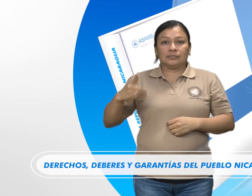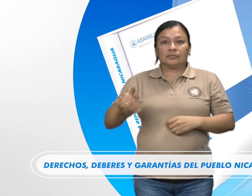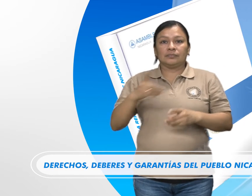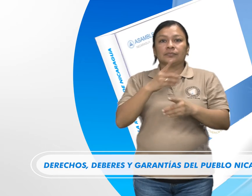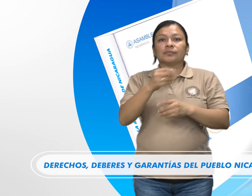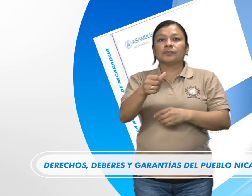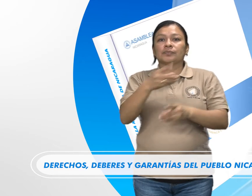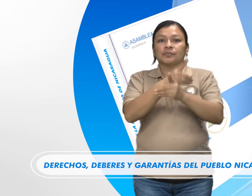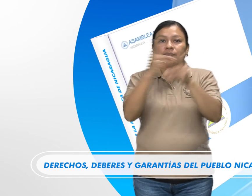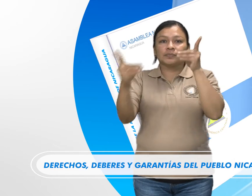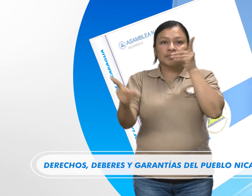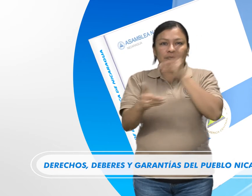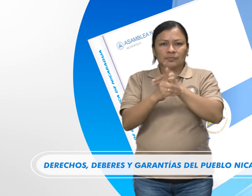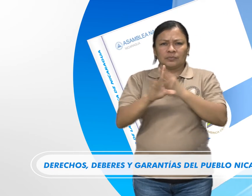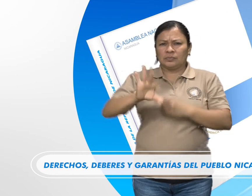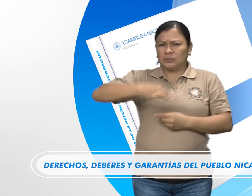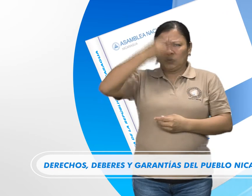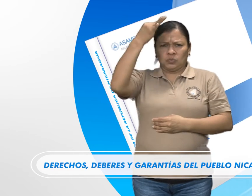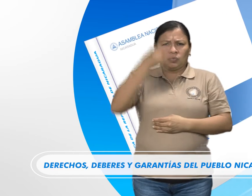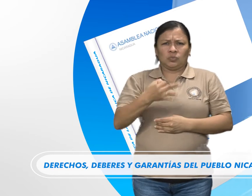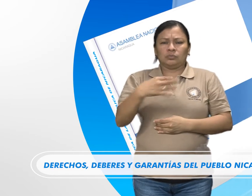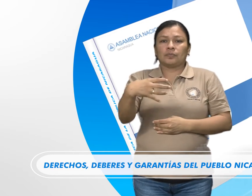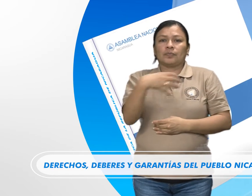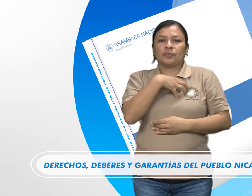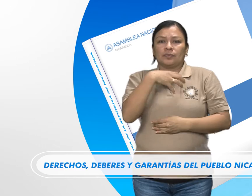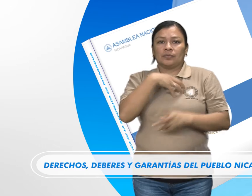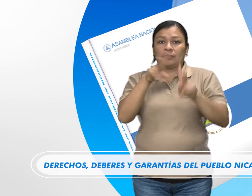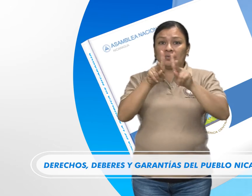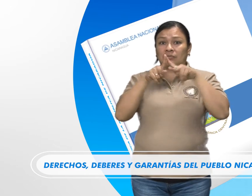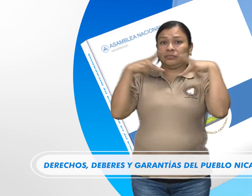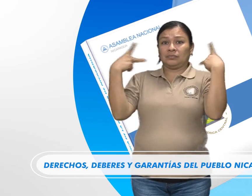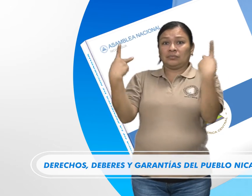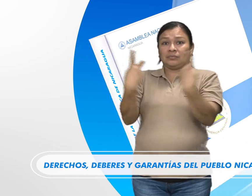Derechos, deberes y garantías del pueblo nicaragüense.